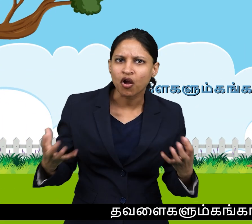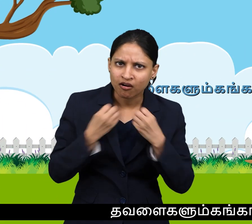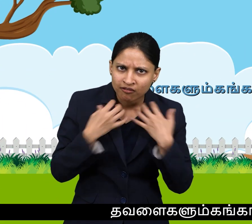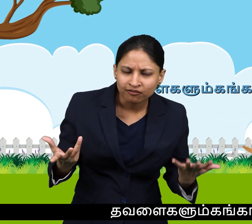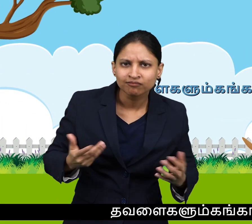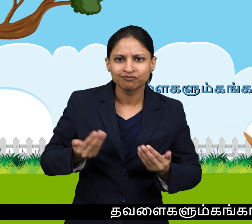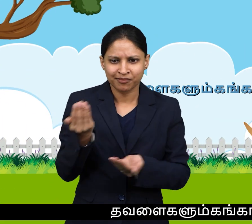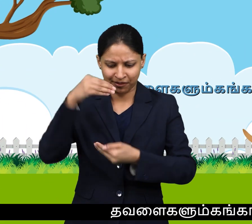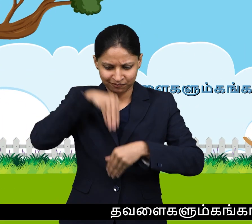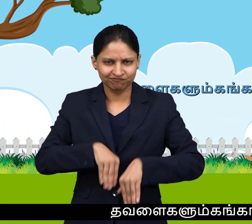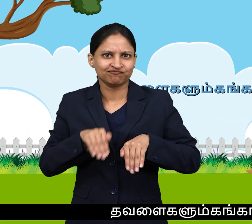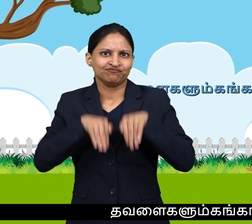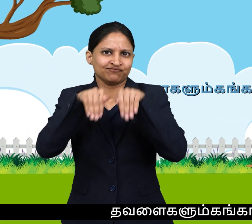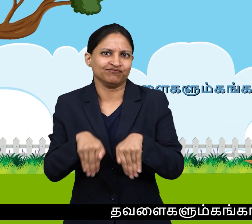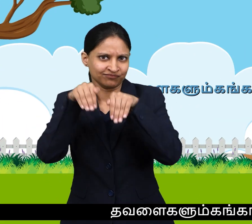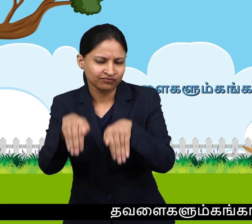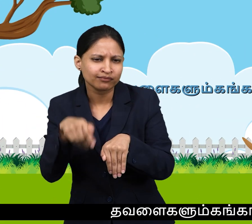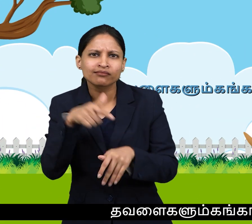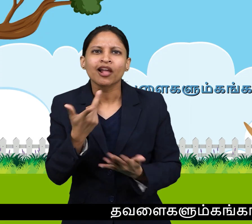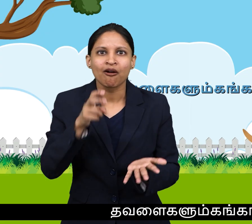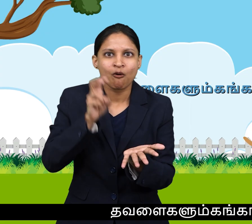தவளைகளும் கங்காருக்களும் முயல்களும் குதிக்கின்றன.